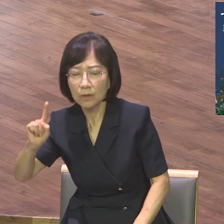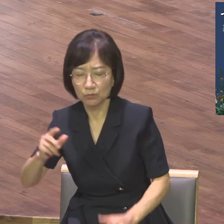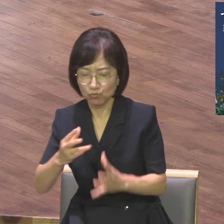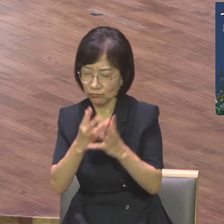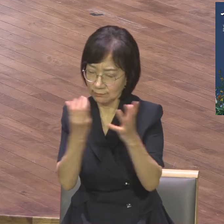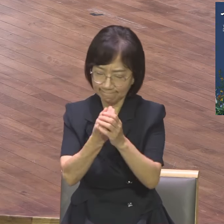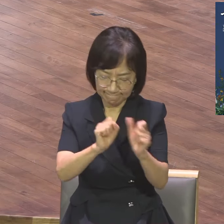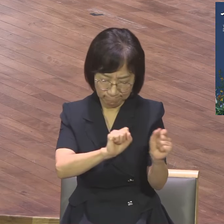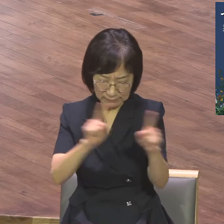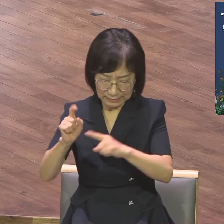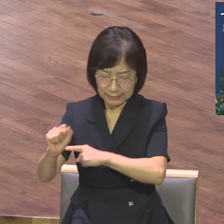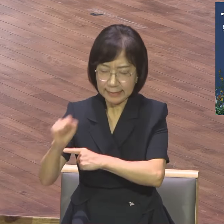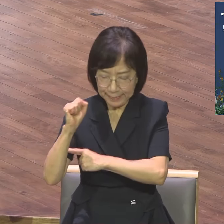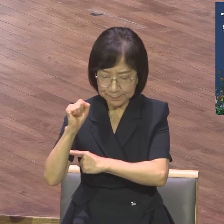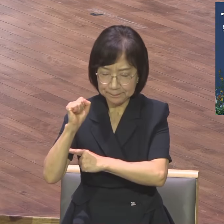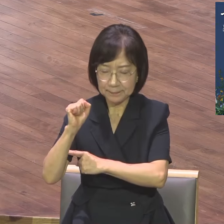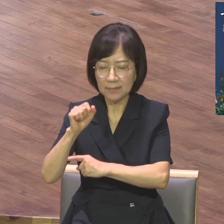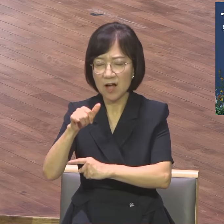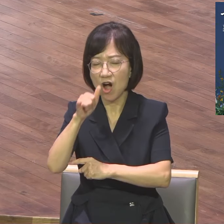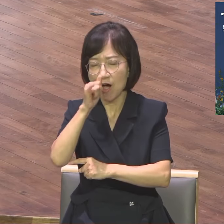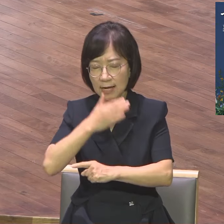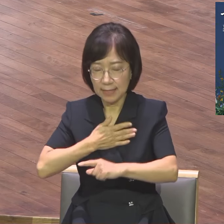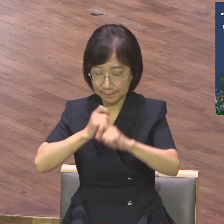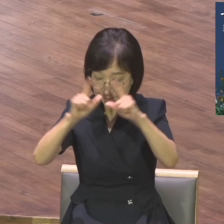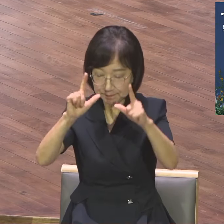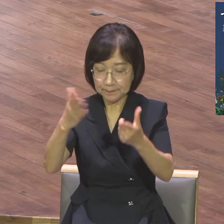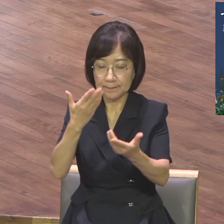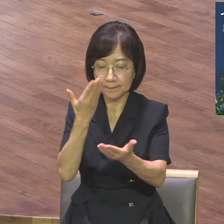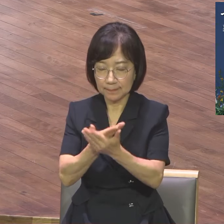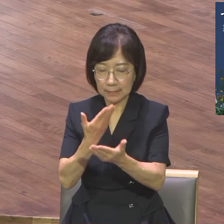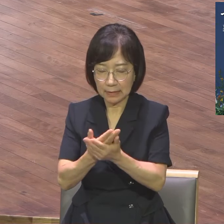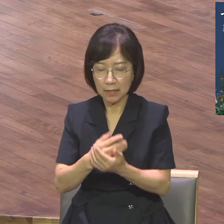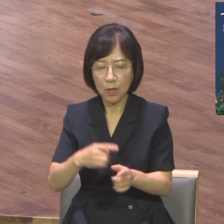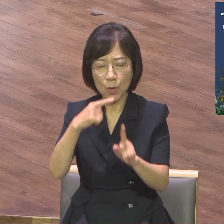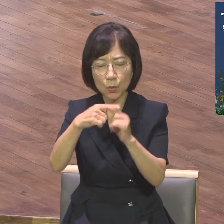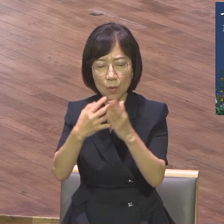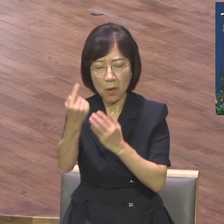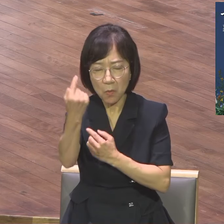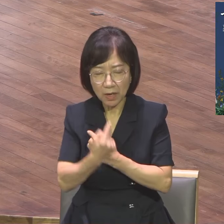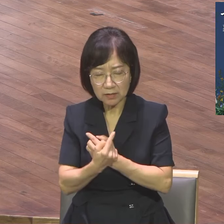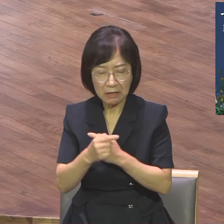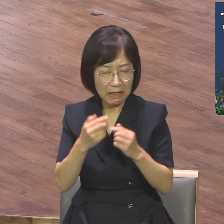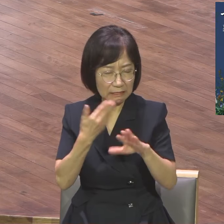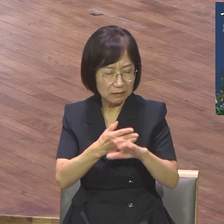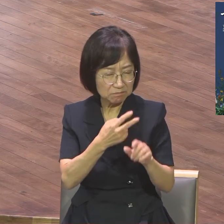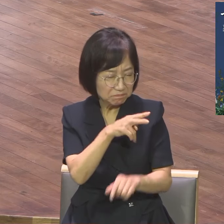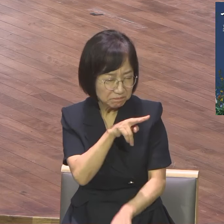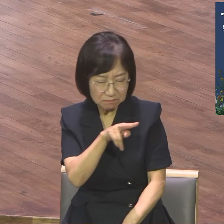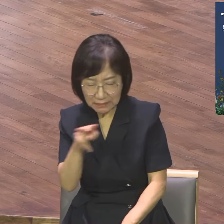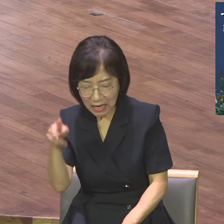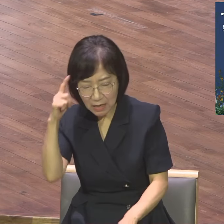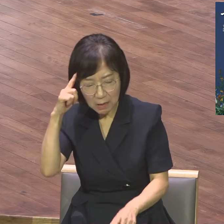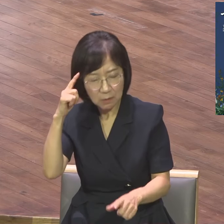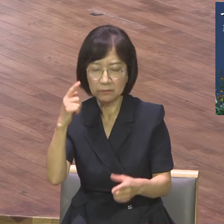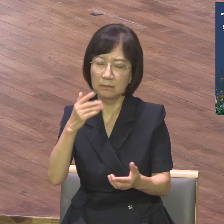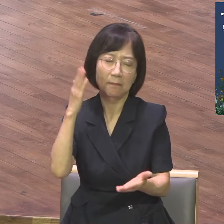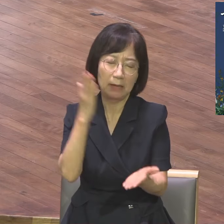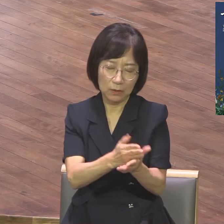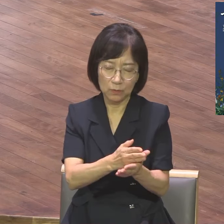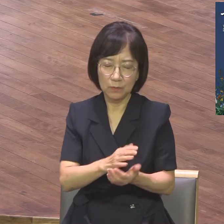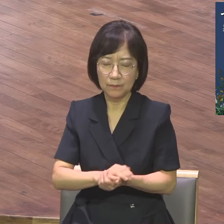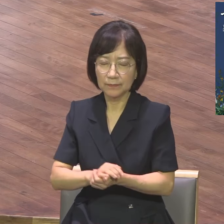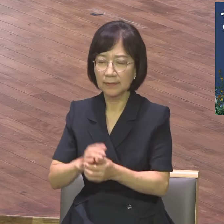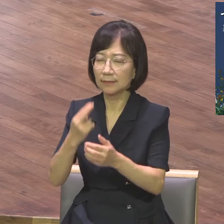우리 성도들 깨닫게 하여 주옵소서. 교회에 나와서 다른 거 보지 말고 다른 짓 하지 말고 살아계신 하나님 말씀